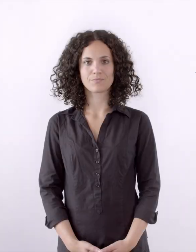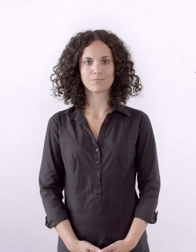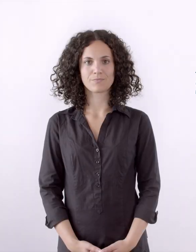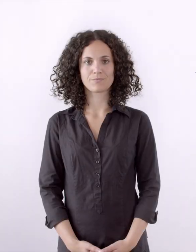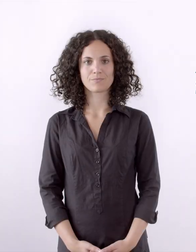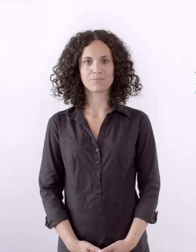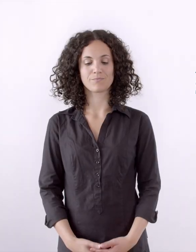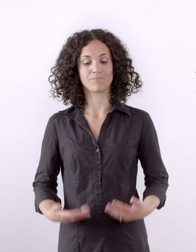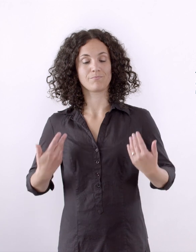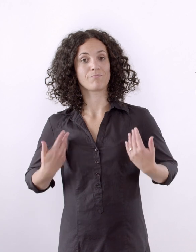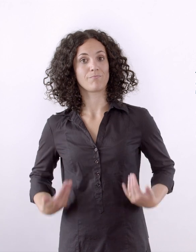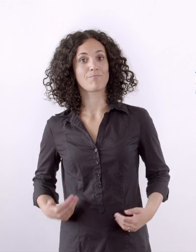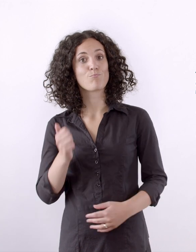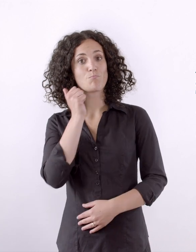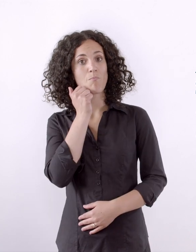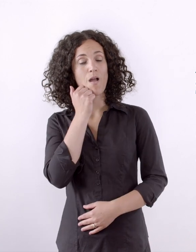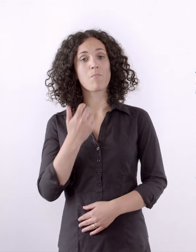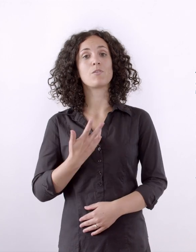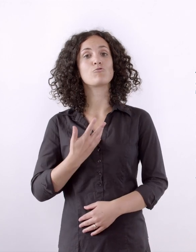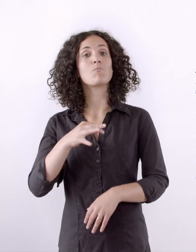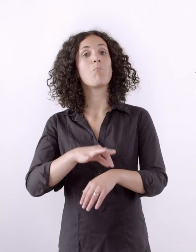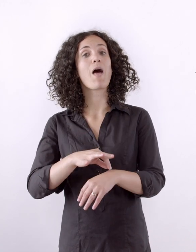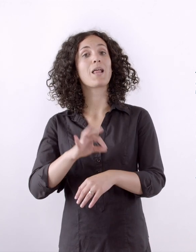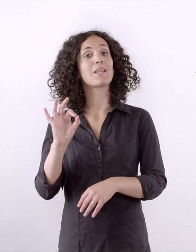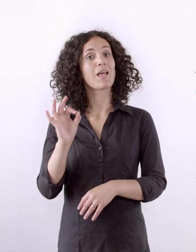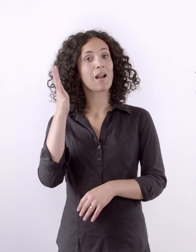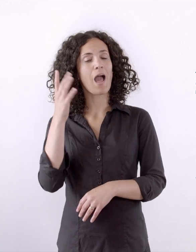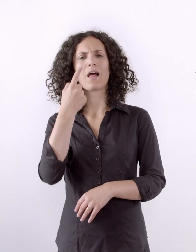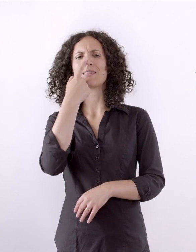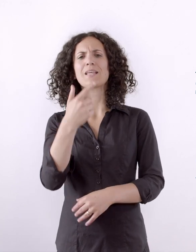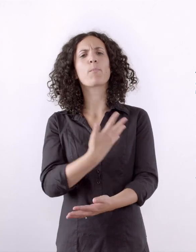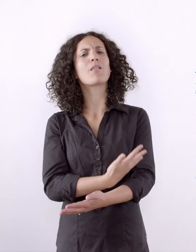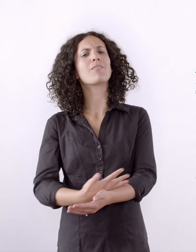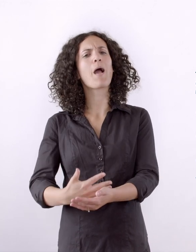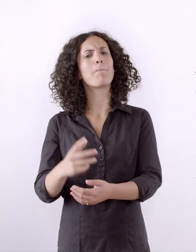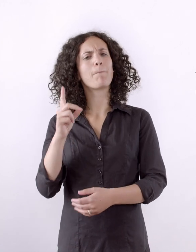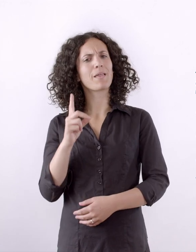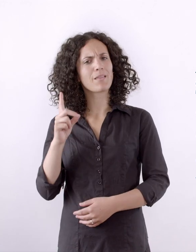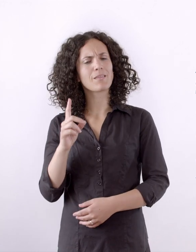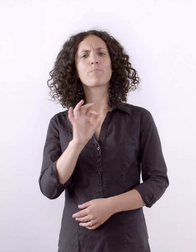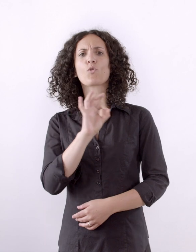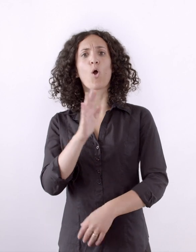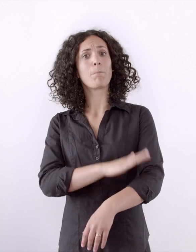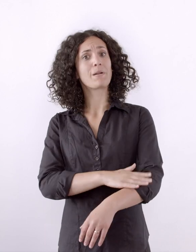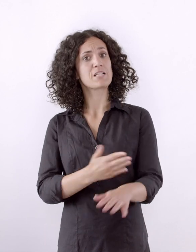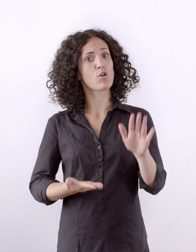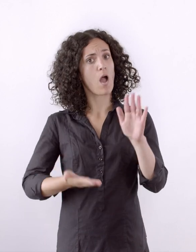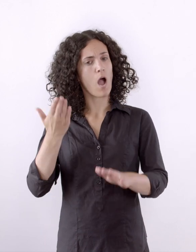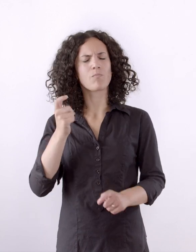Se sei una mamma con una malattia rara, col diabete, o se ad esempio soffri di pressione alta, è importante che tu segua